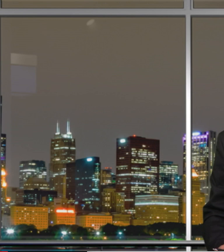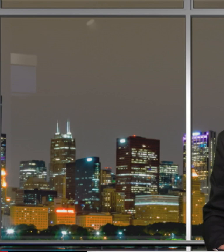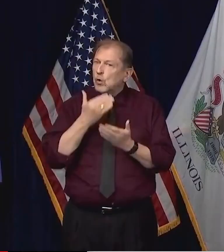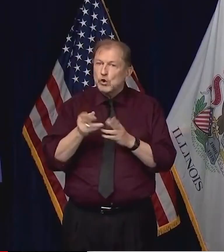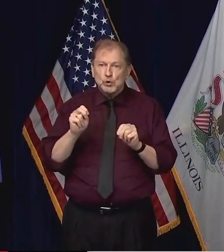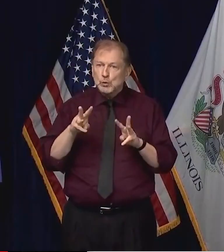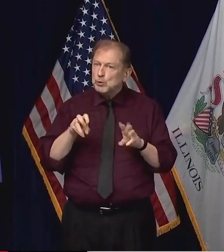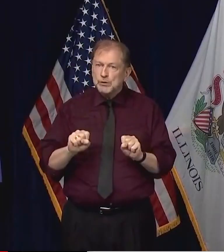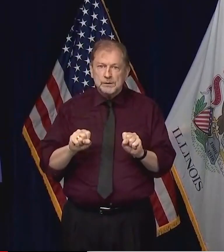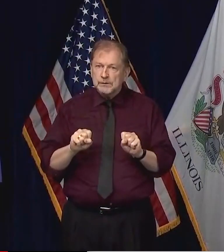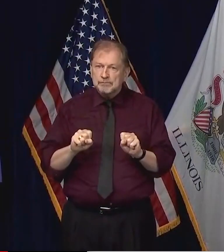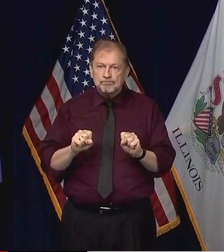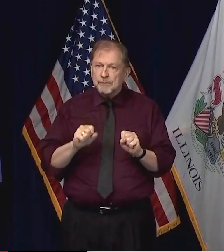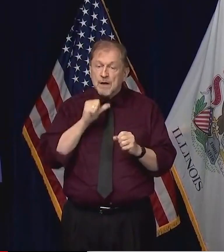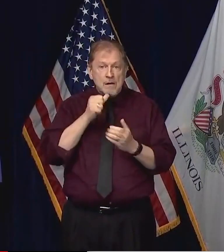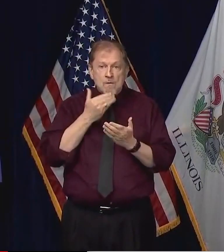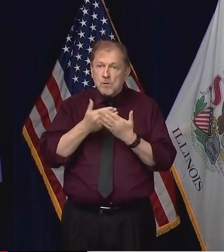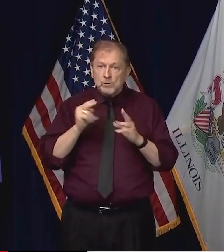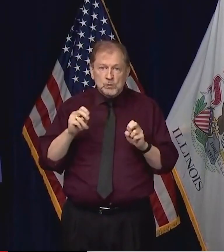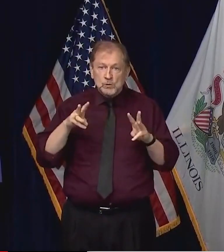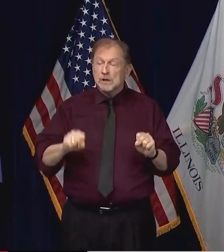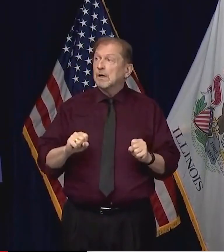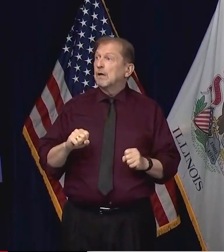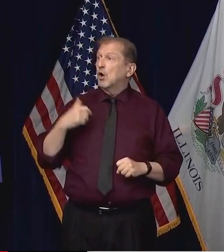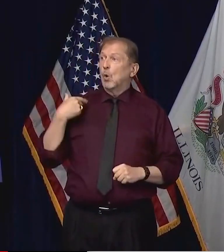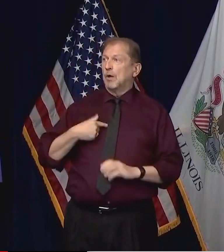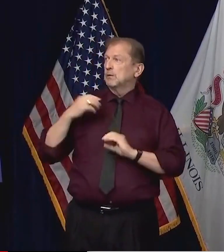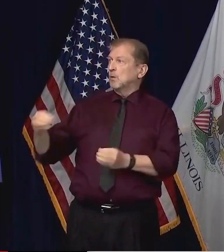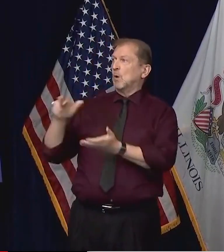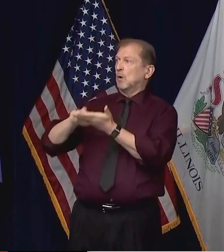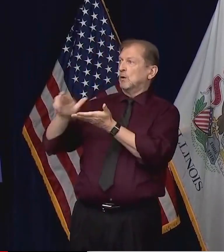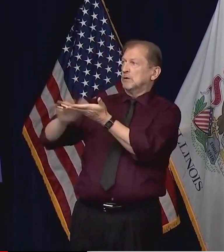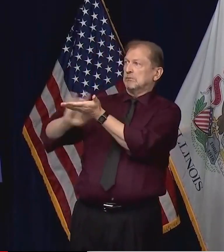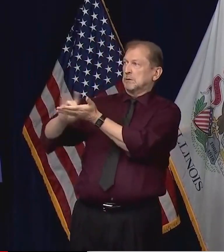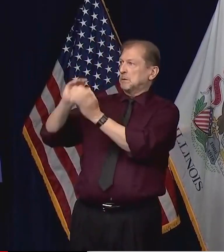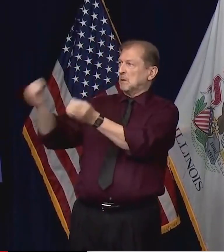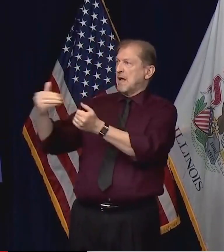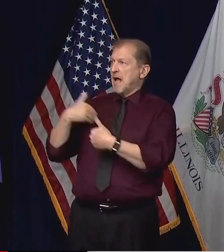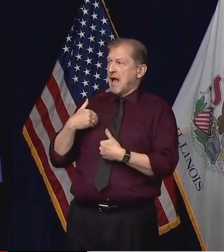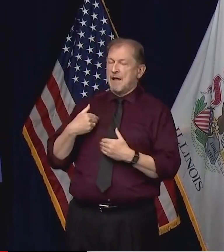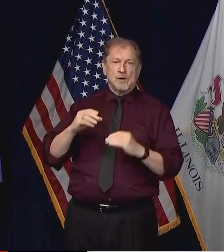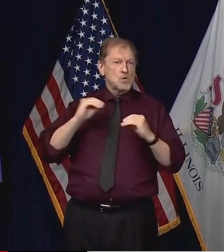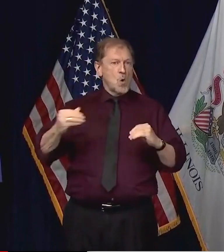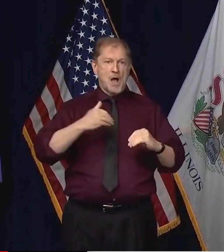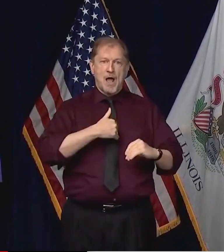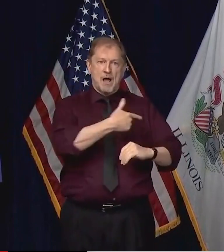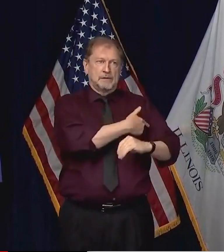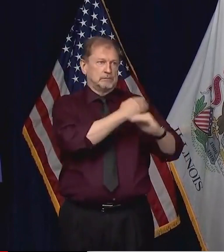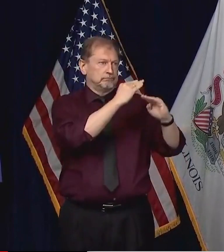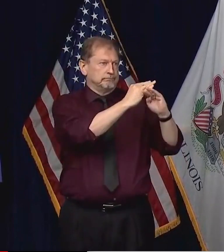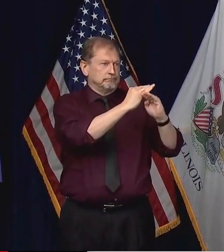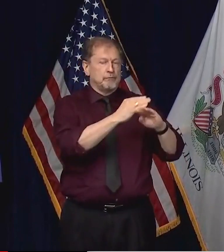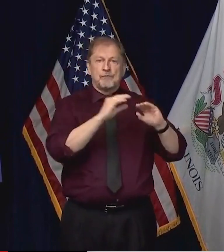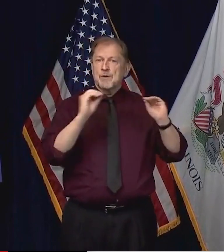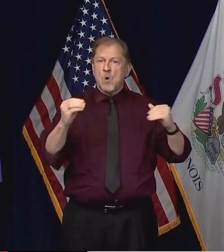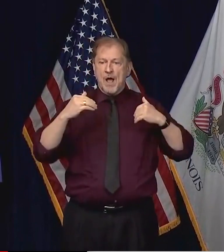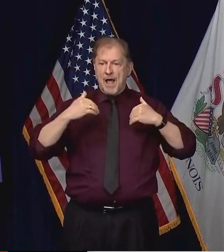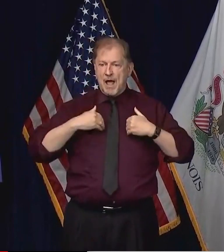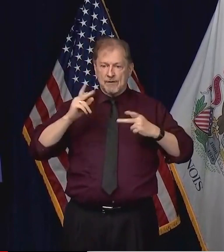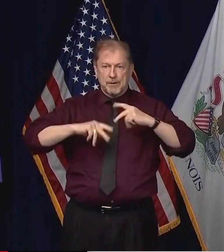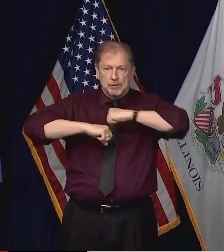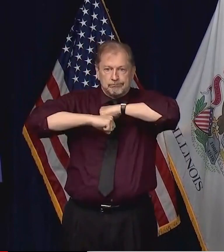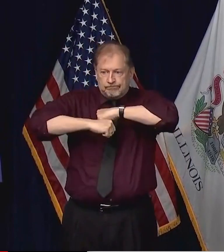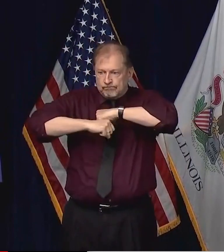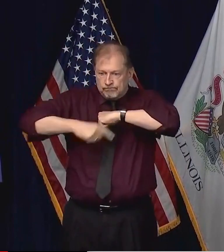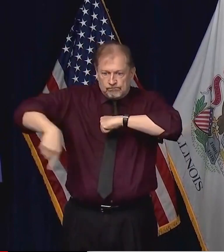발표했습니다. 5단계 계획 안에는 모든 비즈니스와 학교, 교육, 레크레이션 활동 등이 포함되어 있습니다. 그러면서